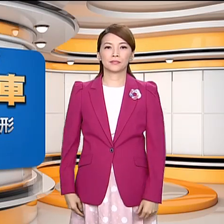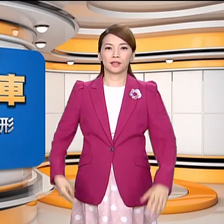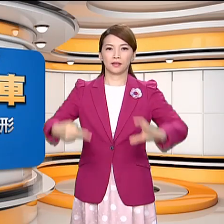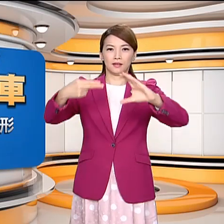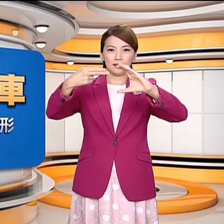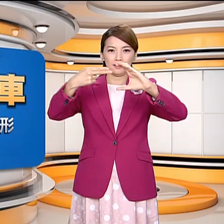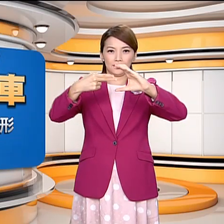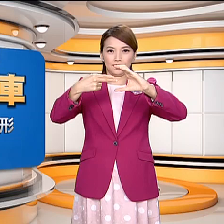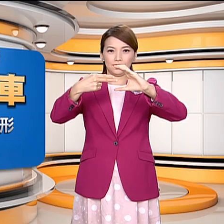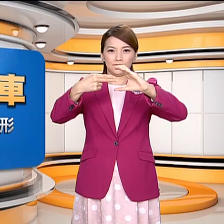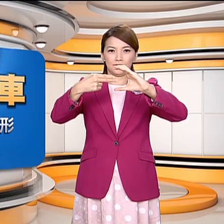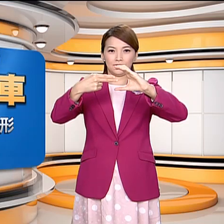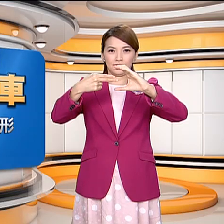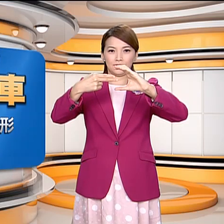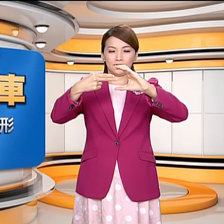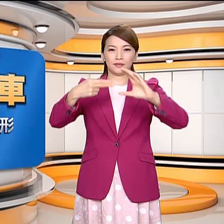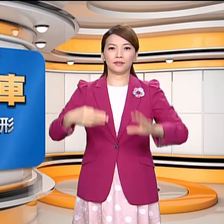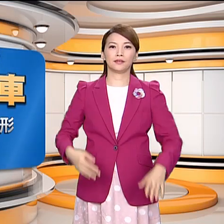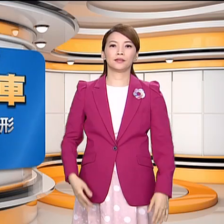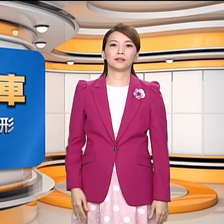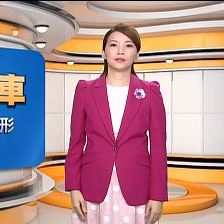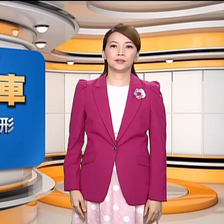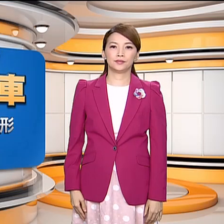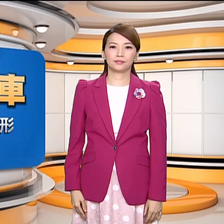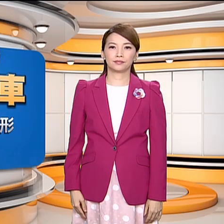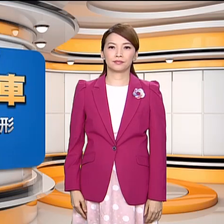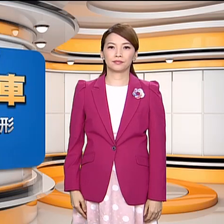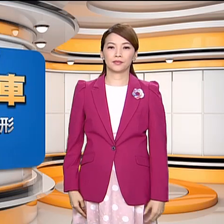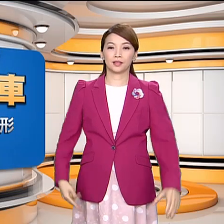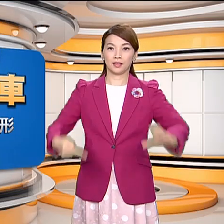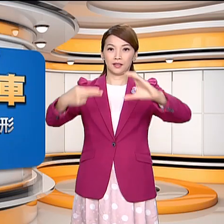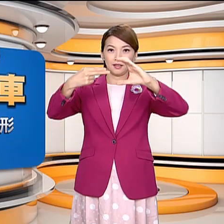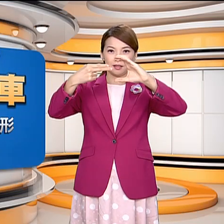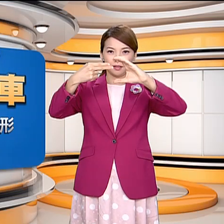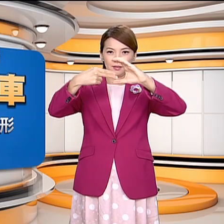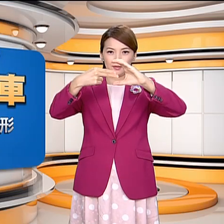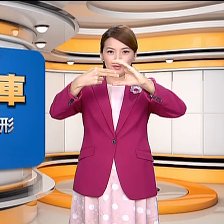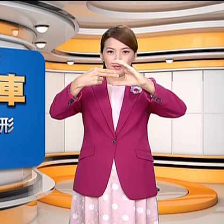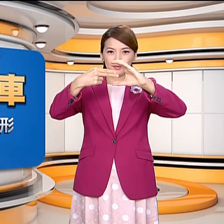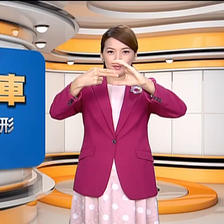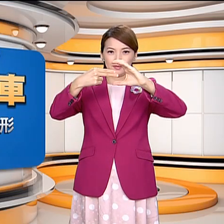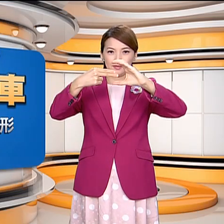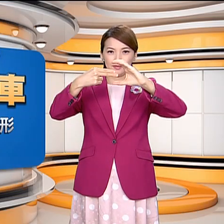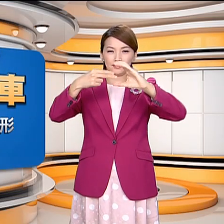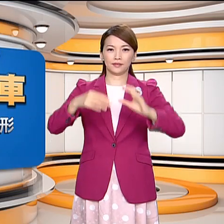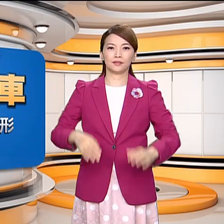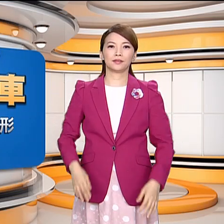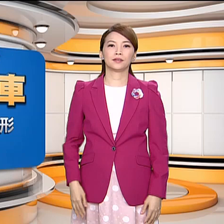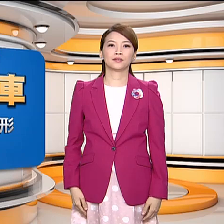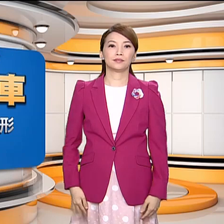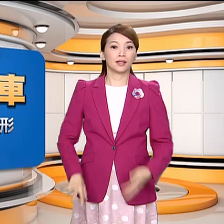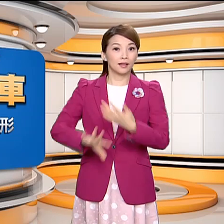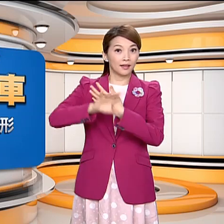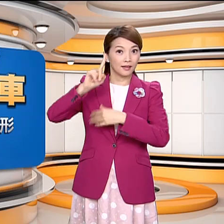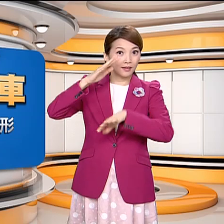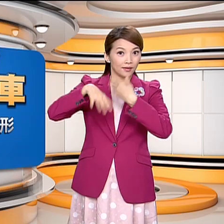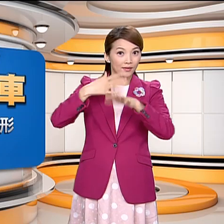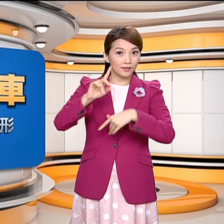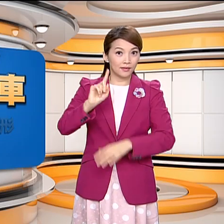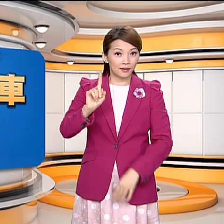示，一手比出圆圆的样子，在里面比英文 H， 圆圆的里面有个 H。 另外一个比